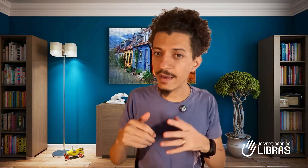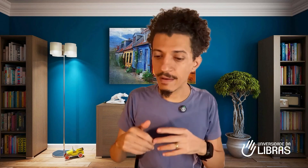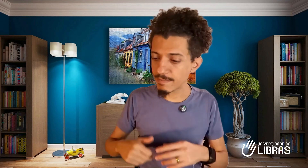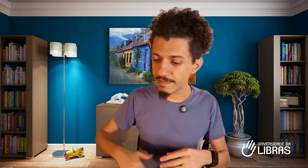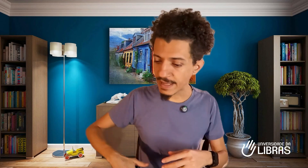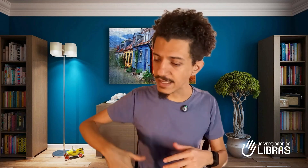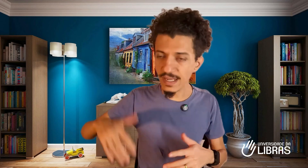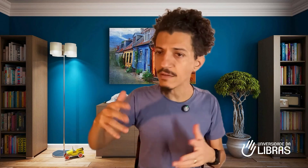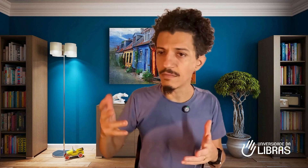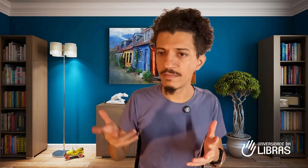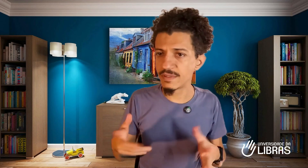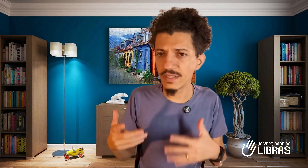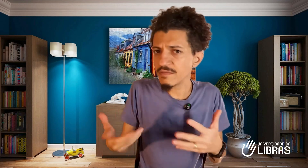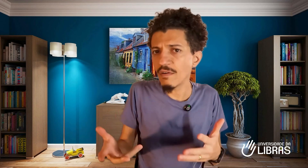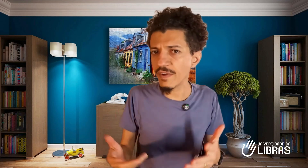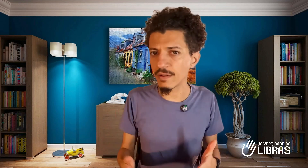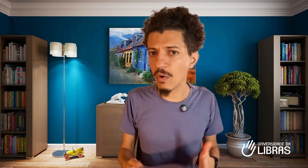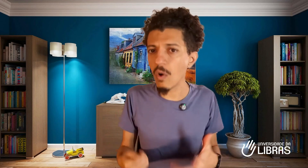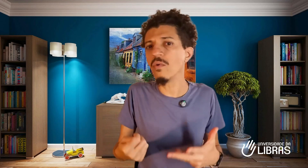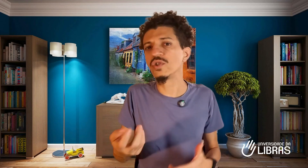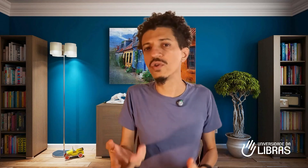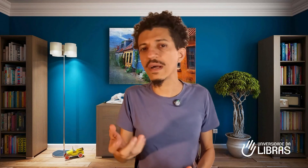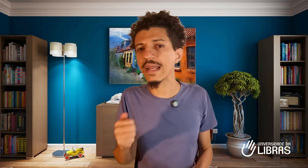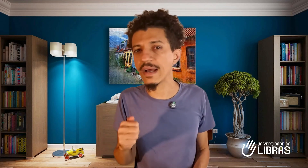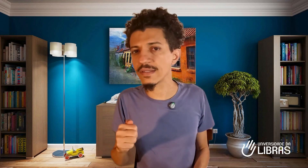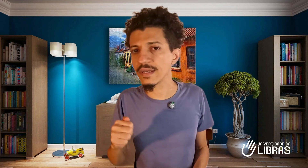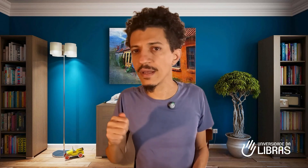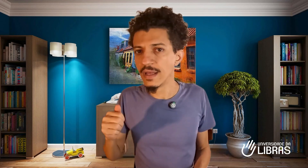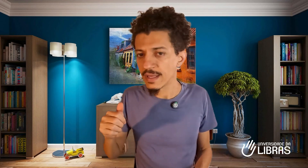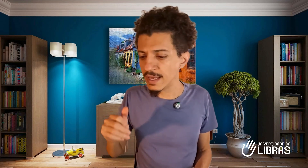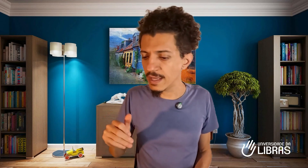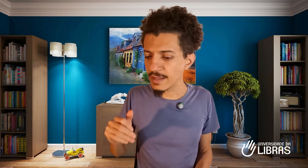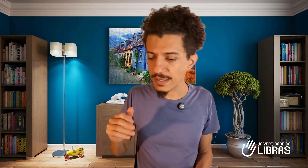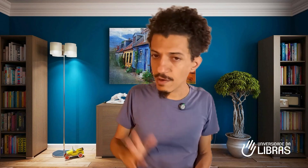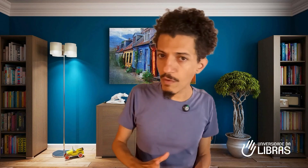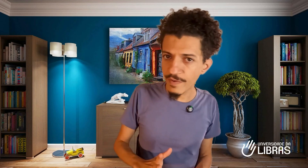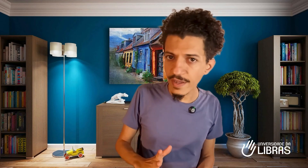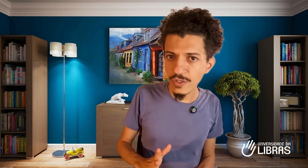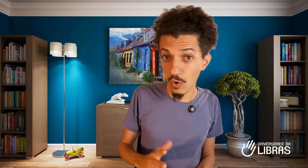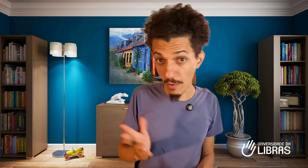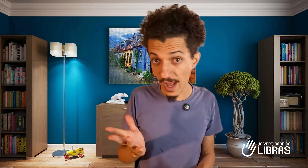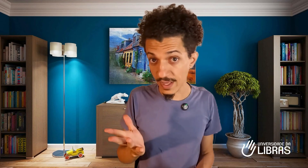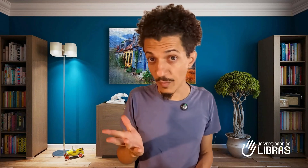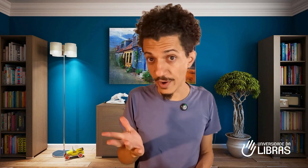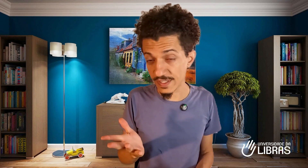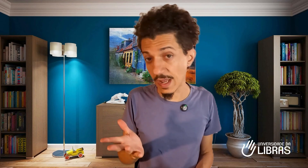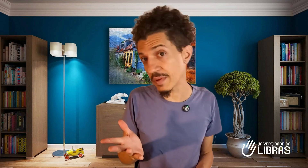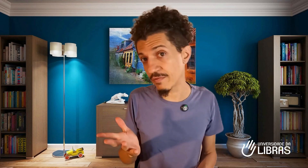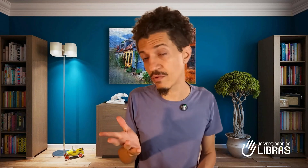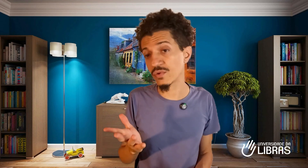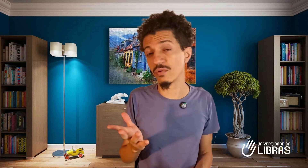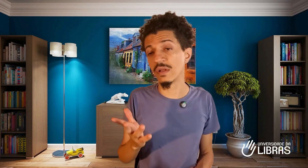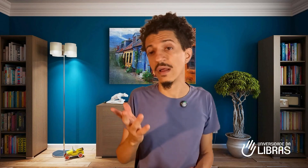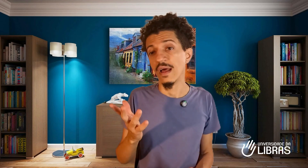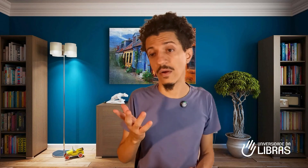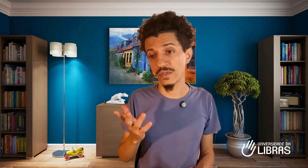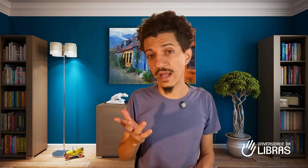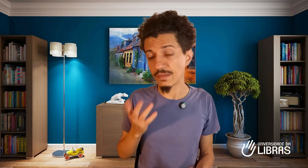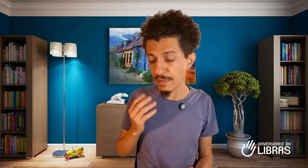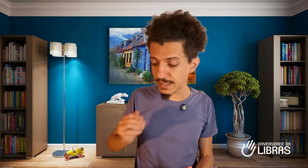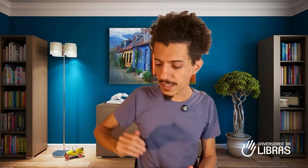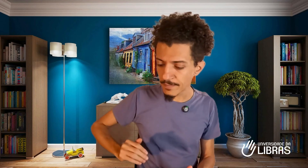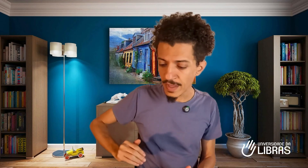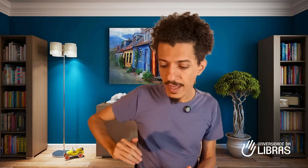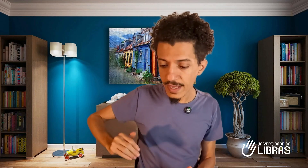vai crescendo, se desenvolvendo, ou de uma criança que nasceu ouvinte, como a Raquel, por exemplo, que ficou surda aos